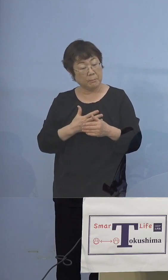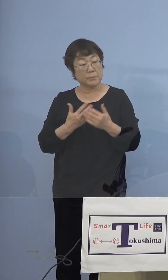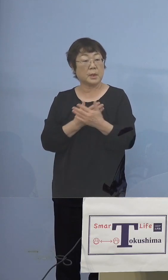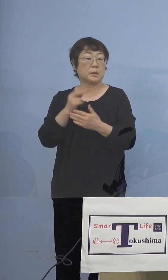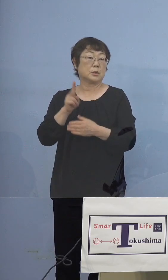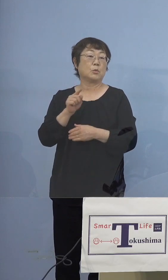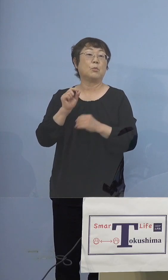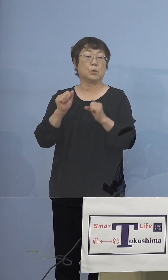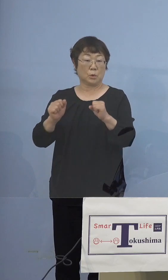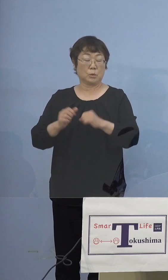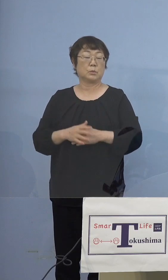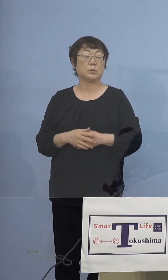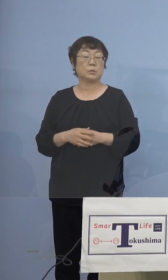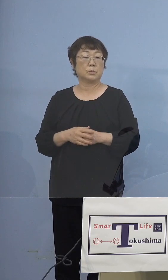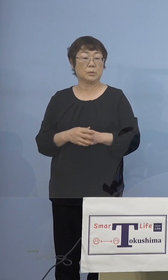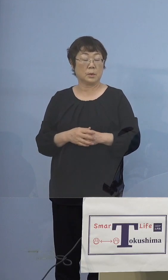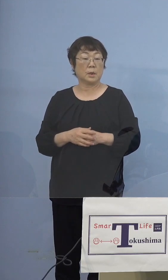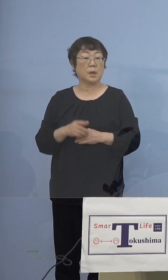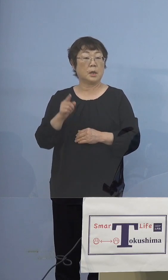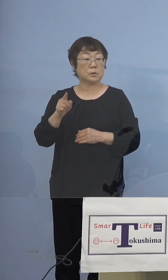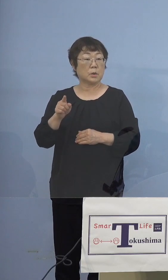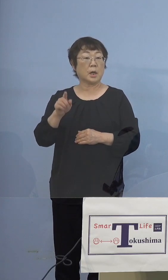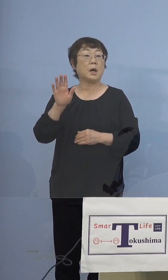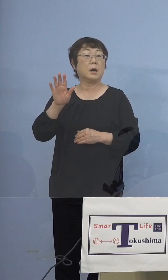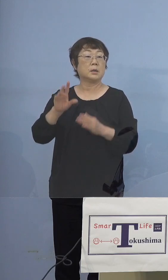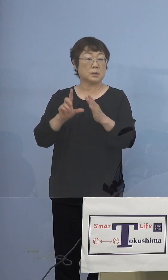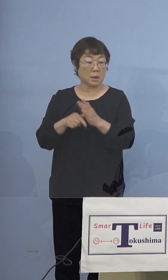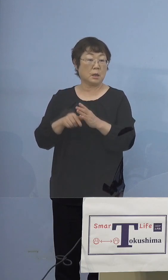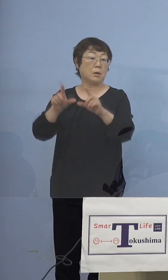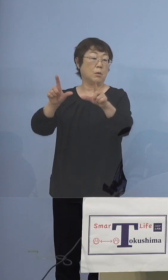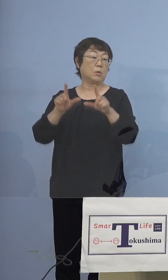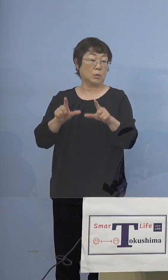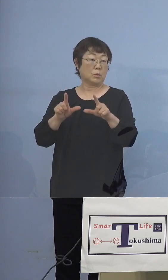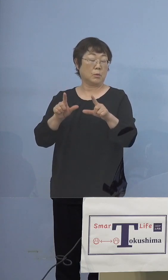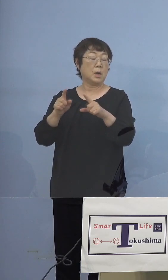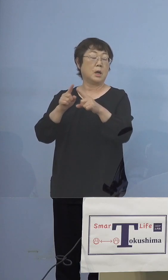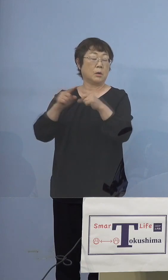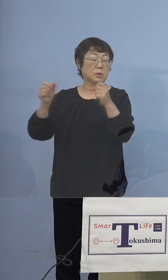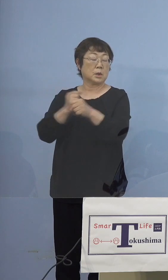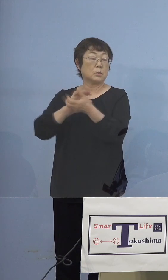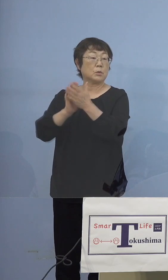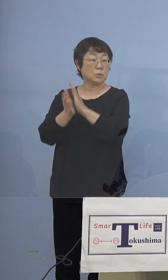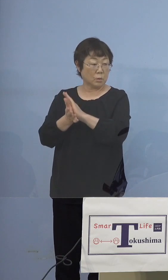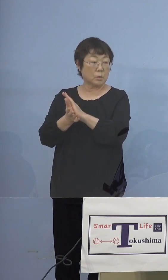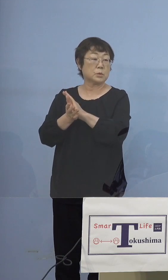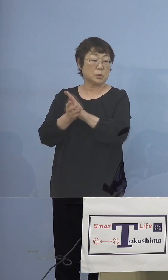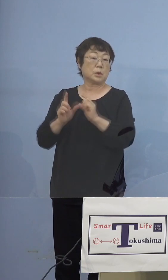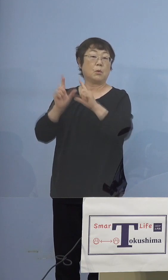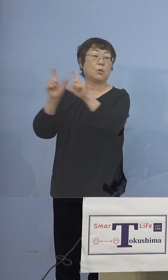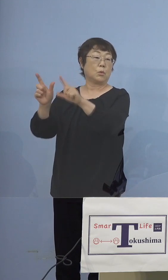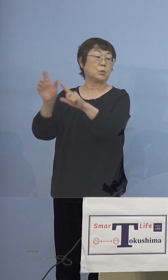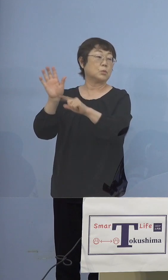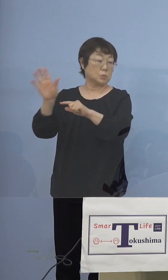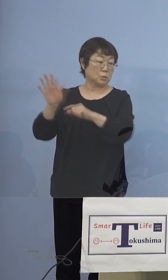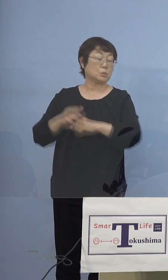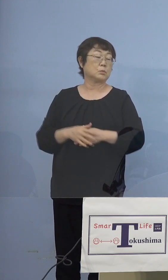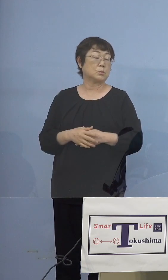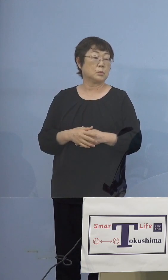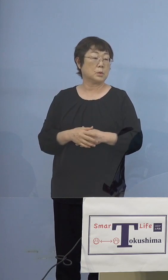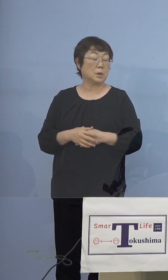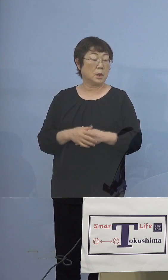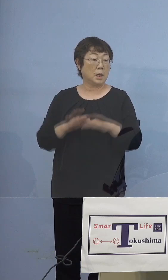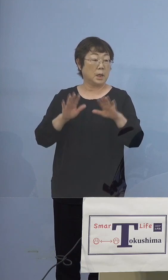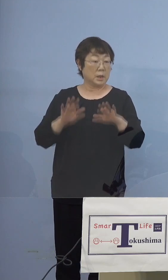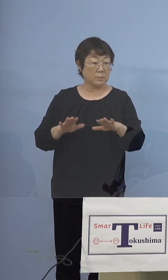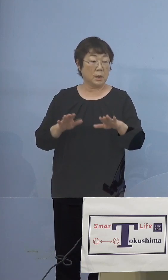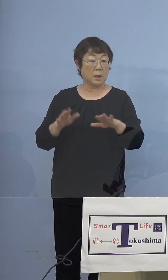でそれについてはそういうものがあればちゃんと報告は厚生労働省の方にしていますけれども、今のように紹介でき